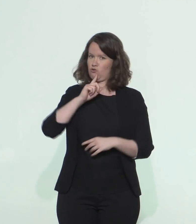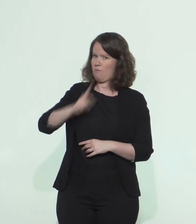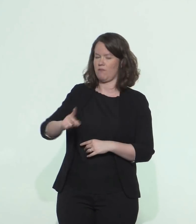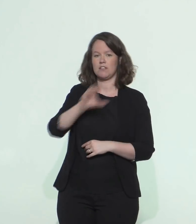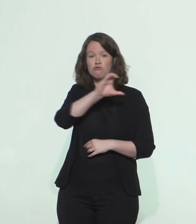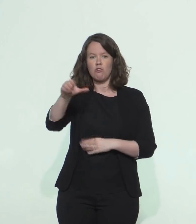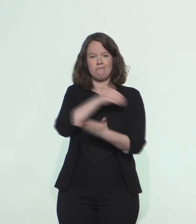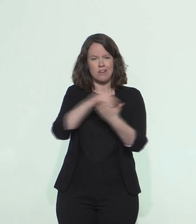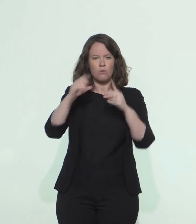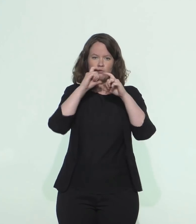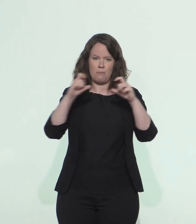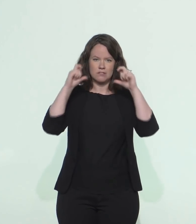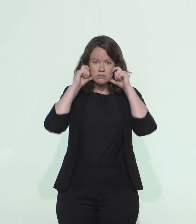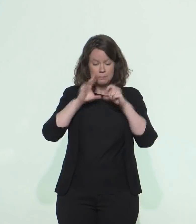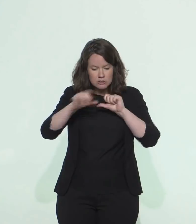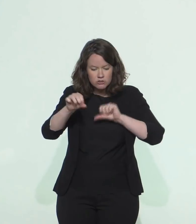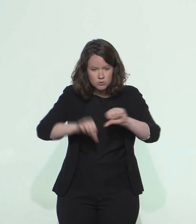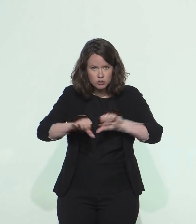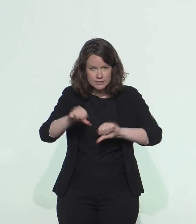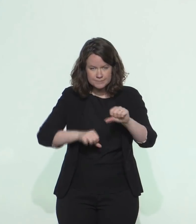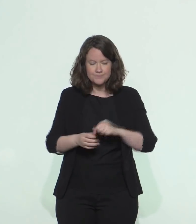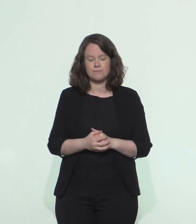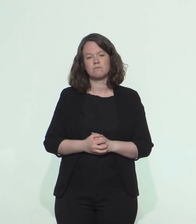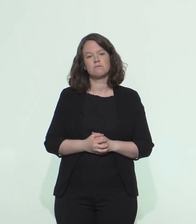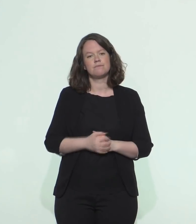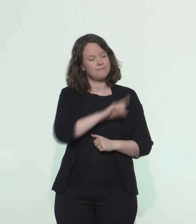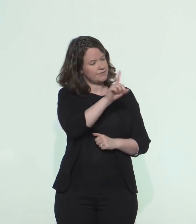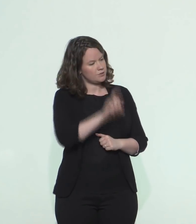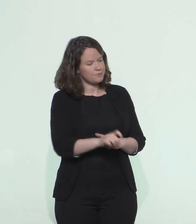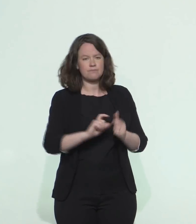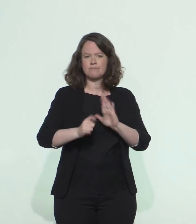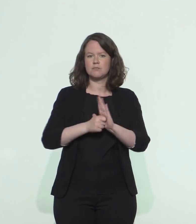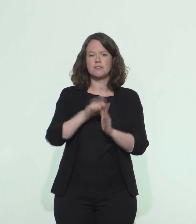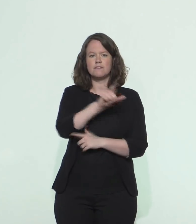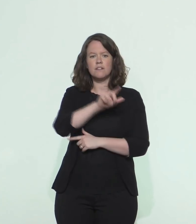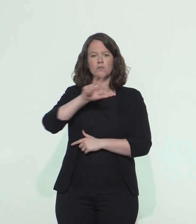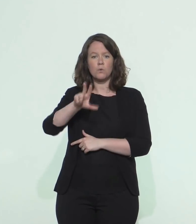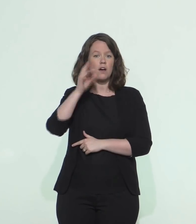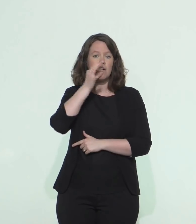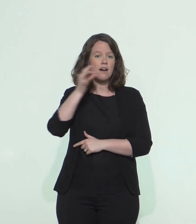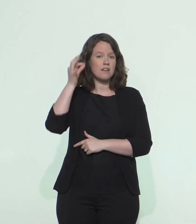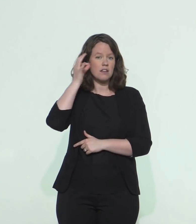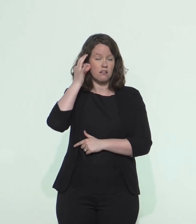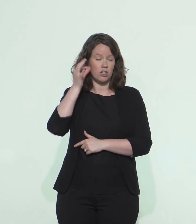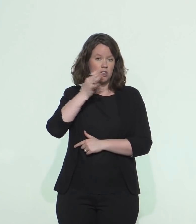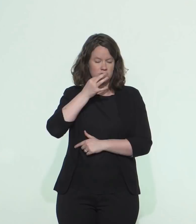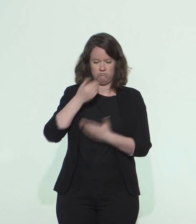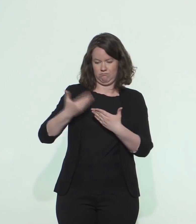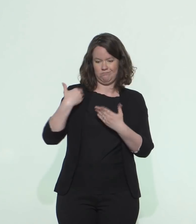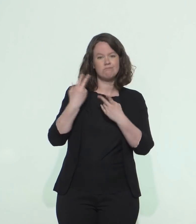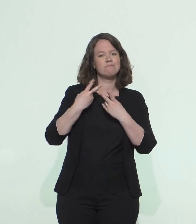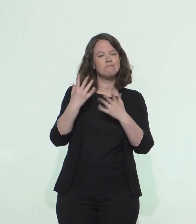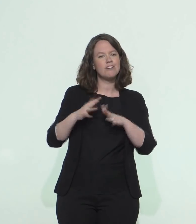Dernière question pour Challenge. Vous avez déclaré le 23 avril à l'Assemblée nationale que l'Agence Santé publique France avait passé commande